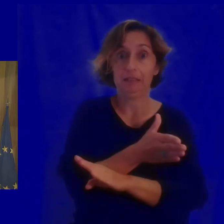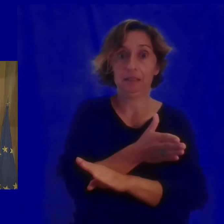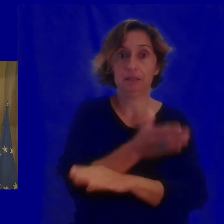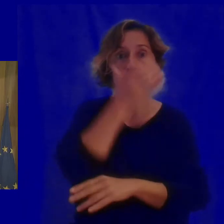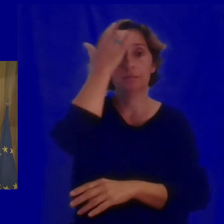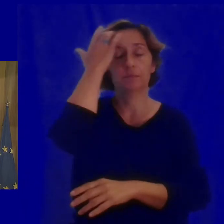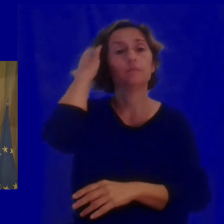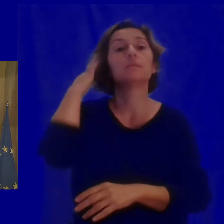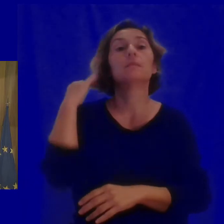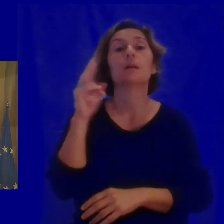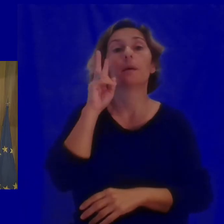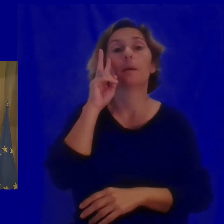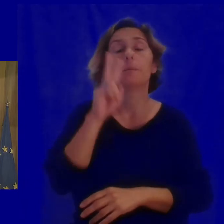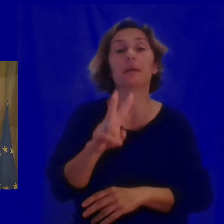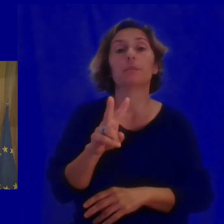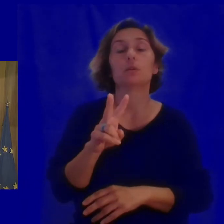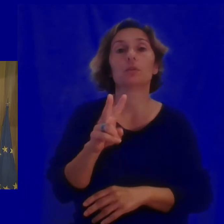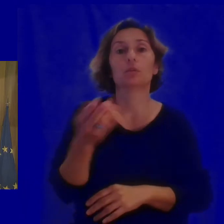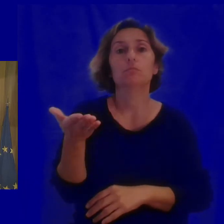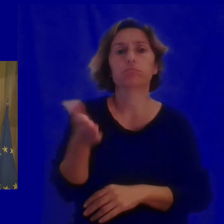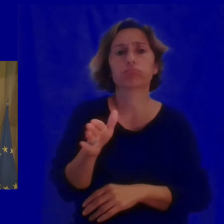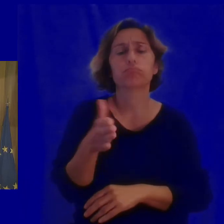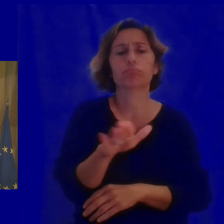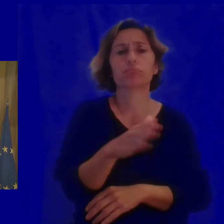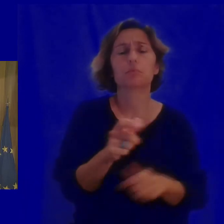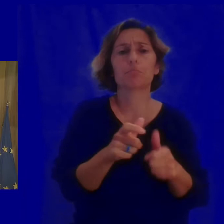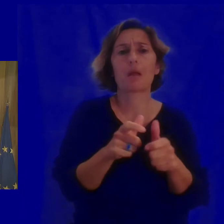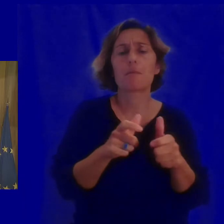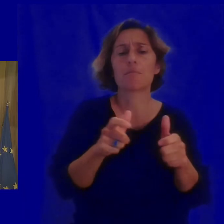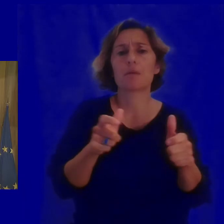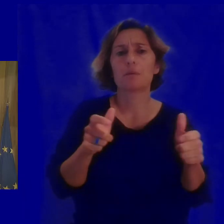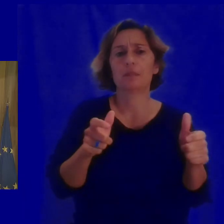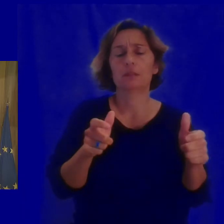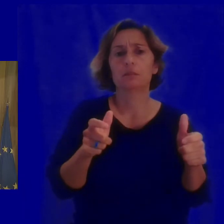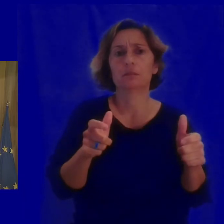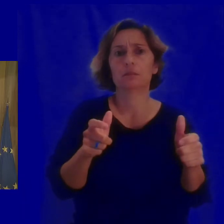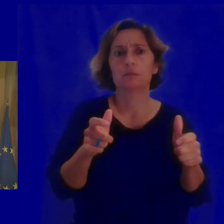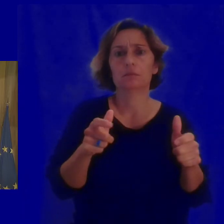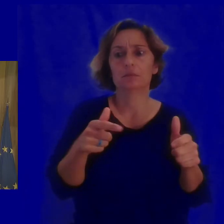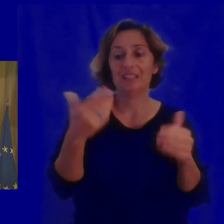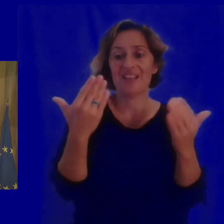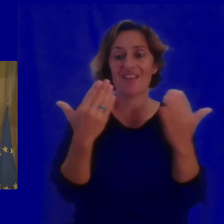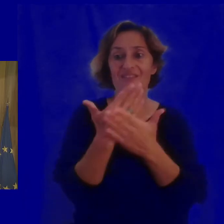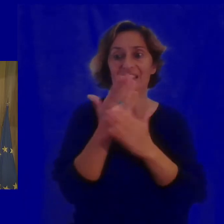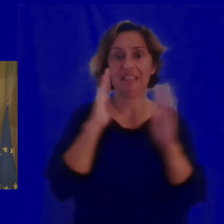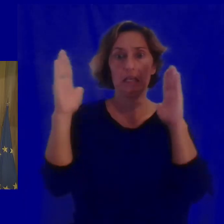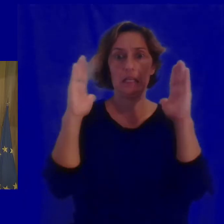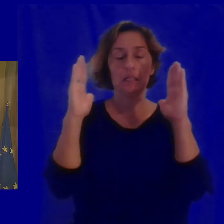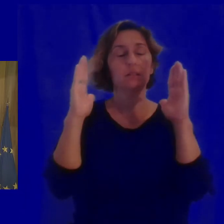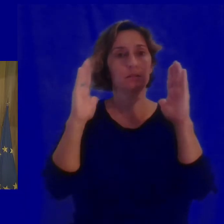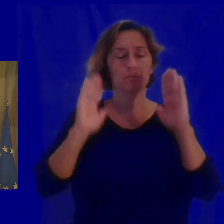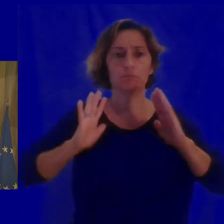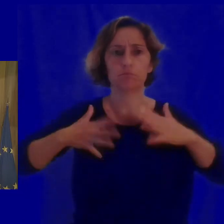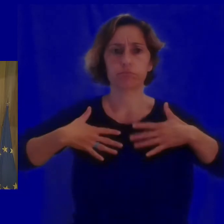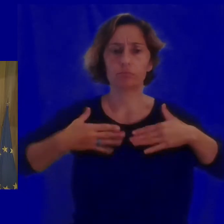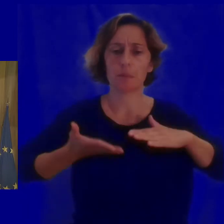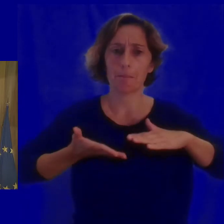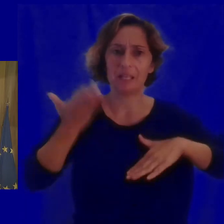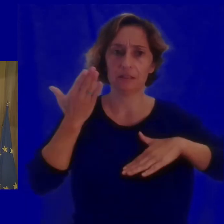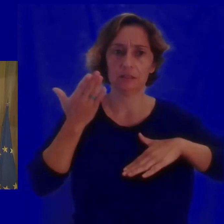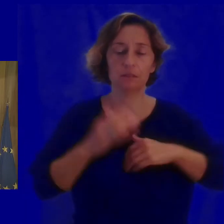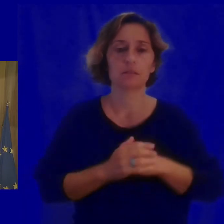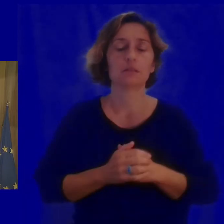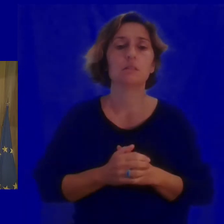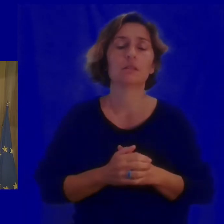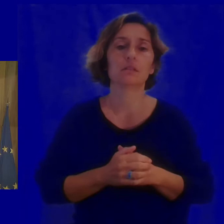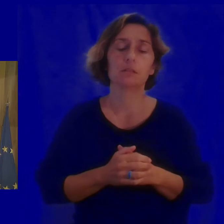está aumentando la mortalidad por encima de lo esperado para estas fechas. Y esto se debe también en